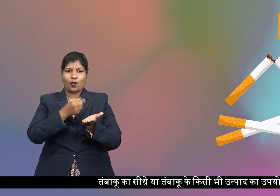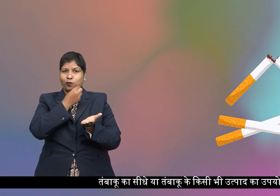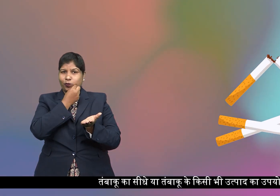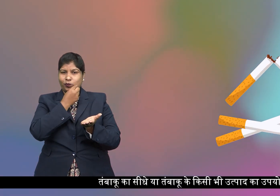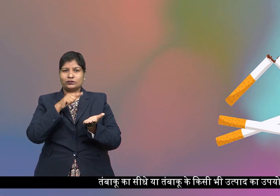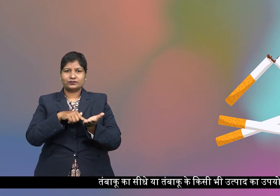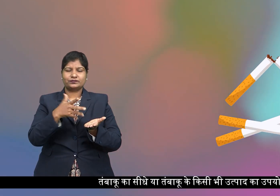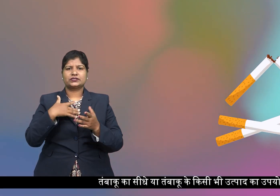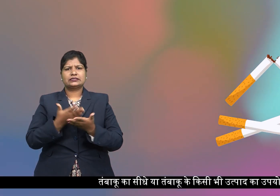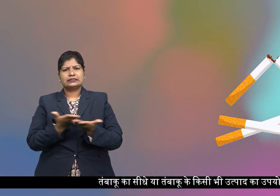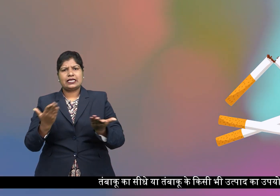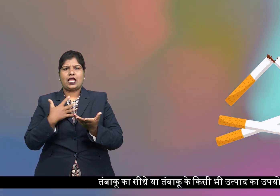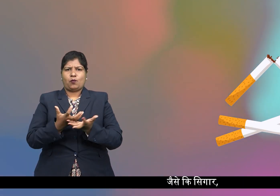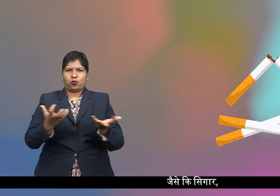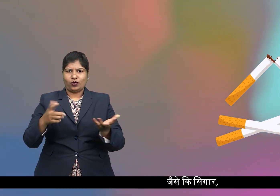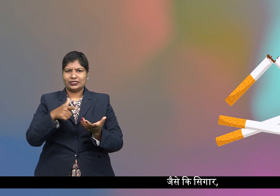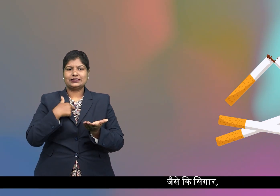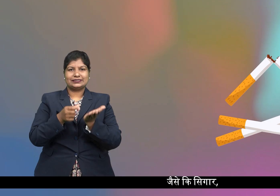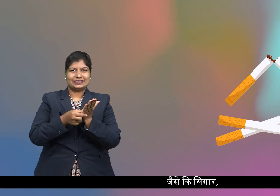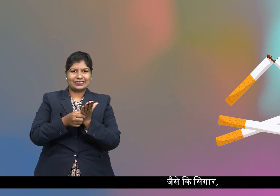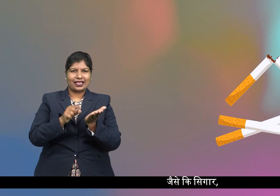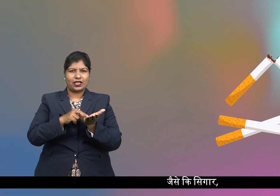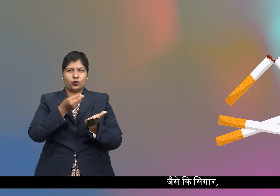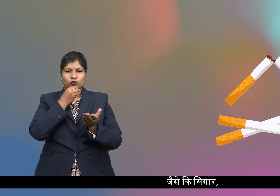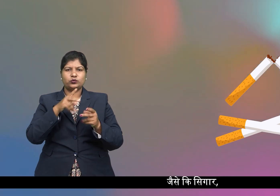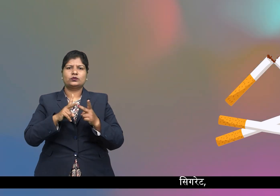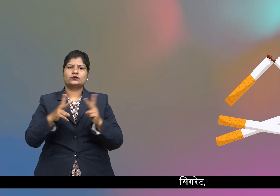तंबाकू के किसी भी उत्पाद का उपयोग जैसे कि सिगरेट,